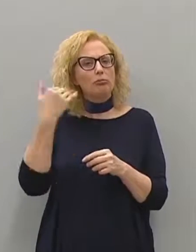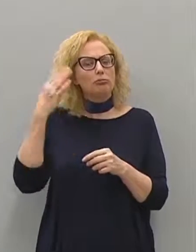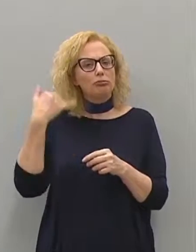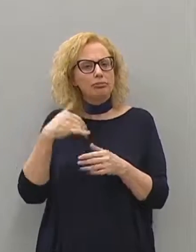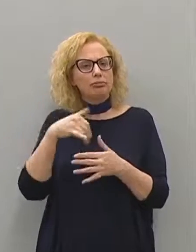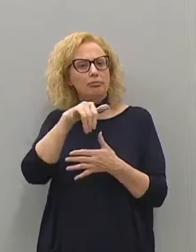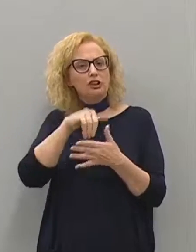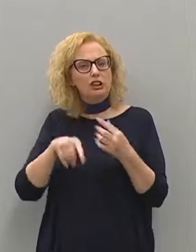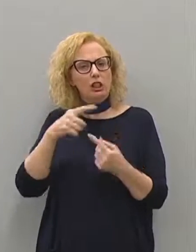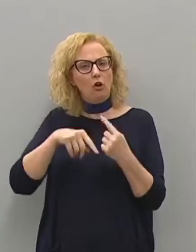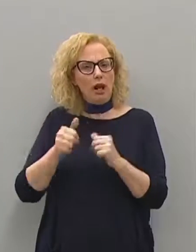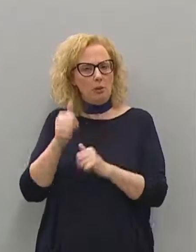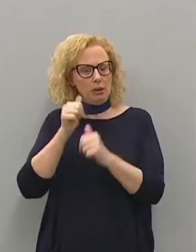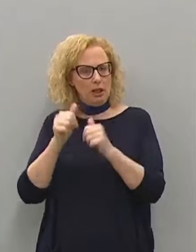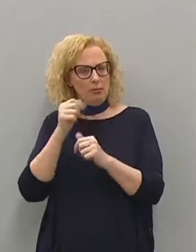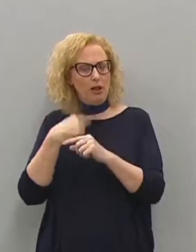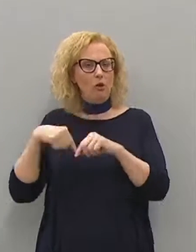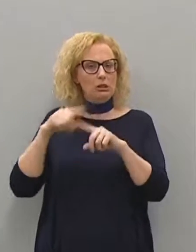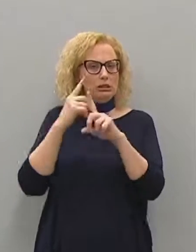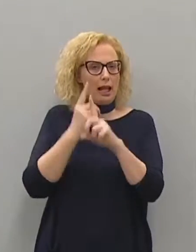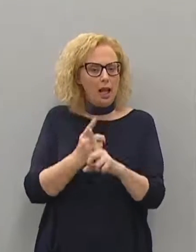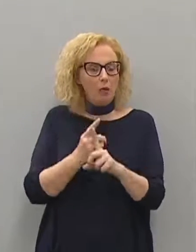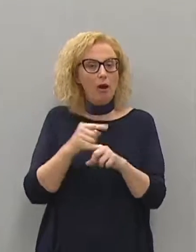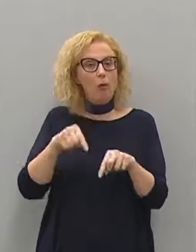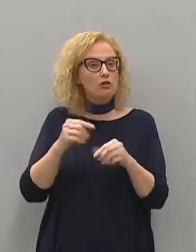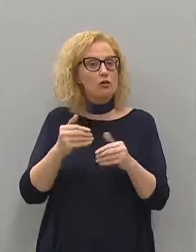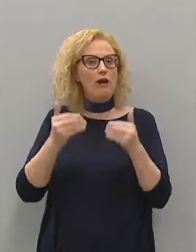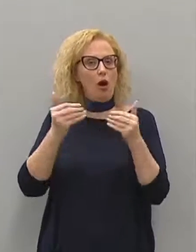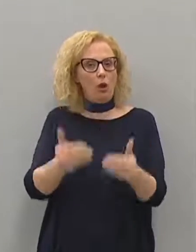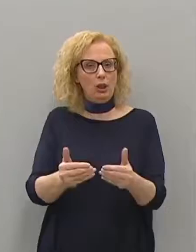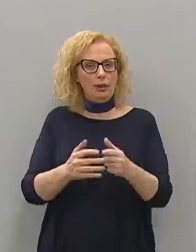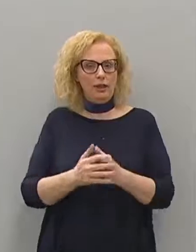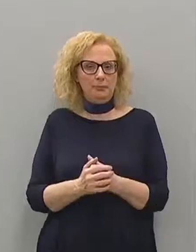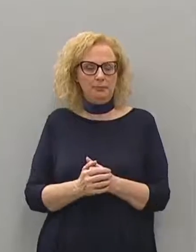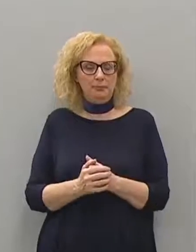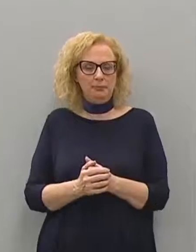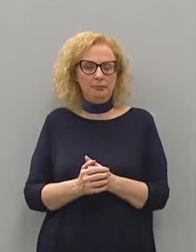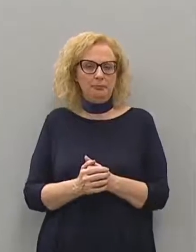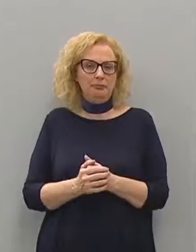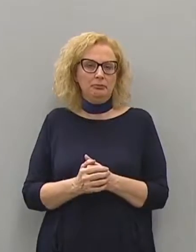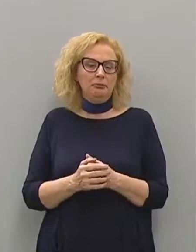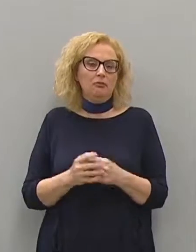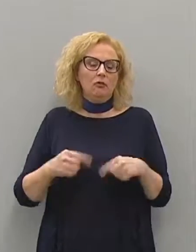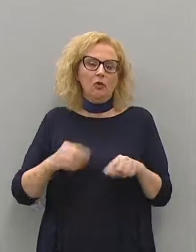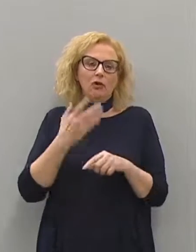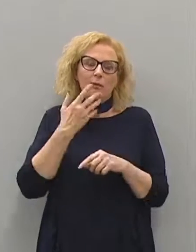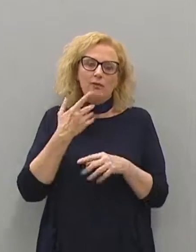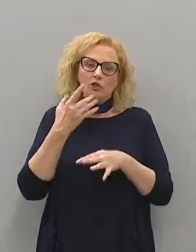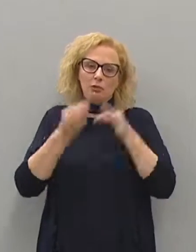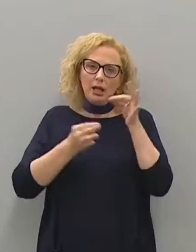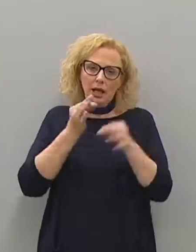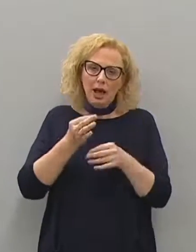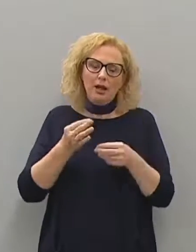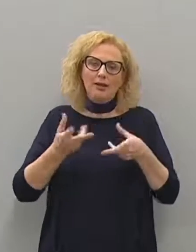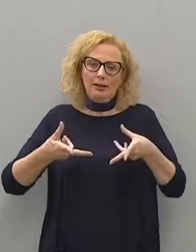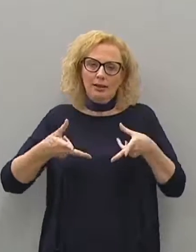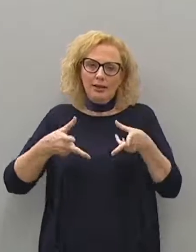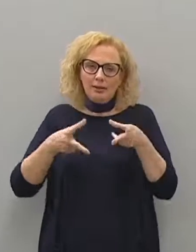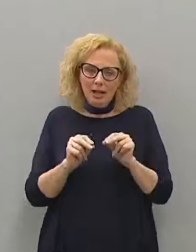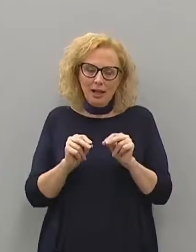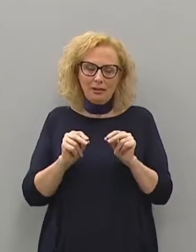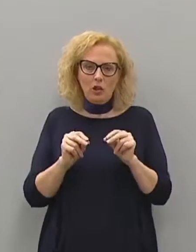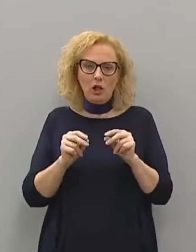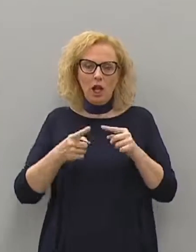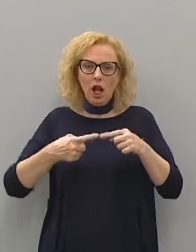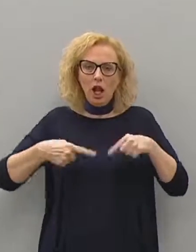del ministero della della della salute questo per spiegare ancora una volta che come ci stiamo muovendo